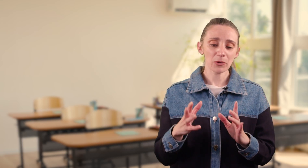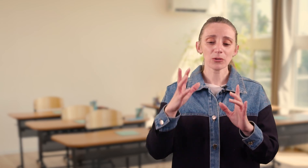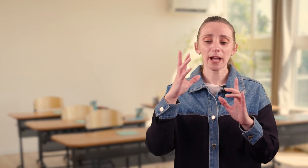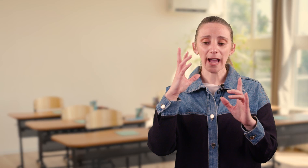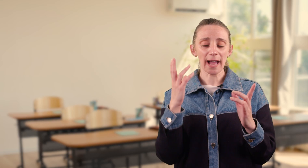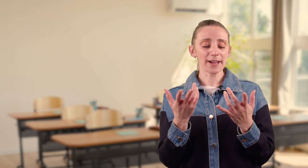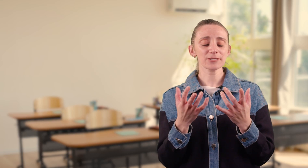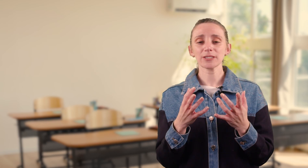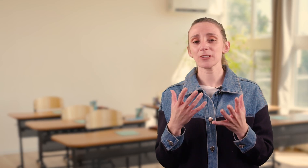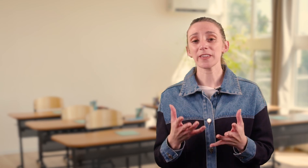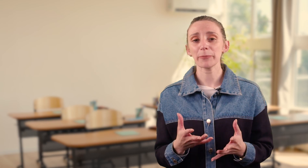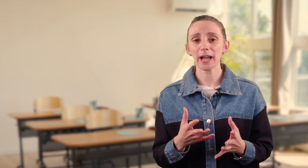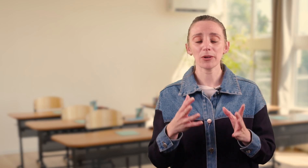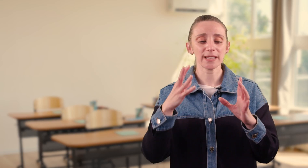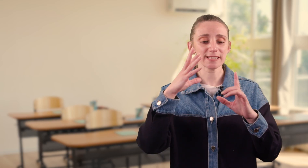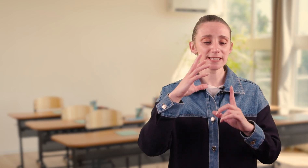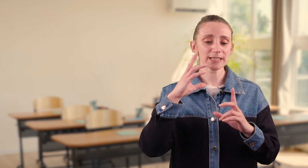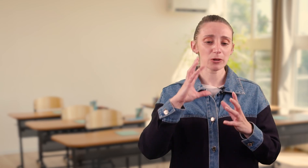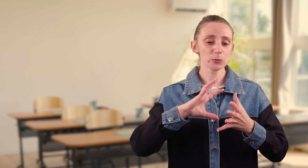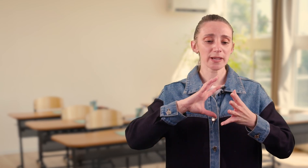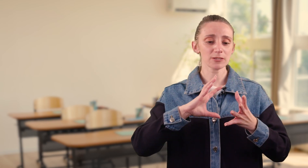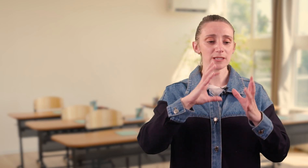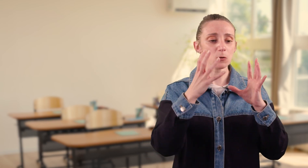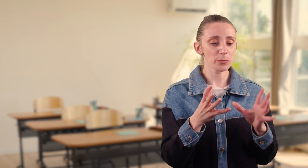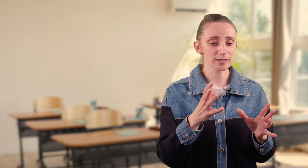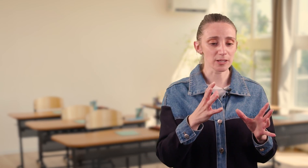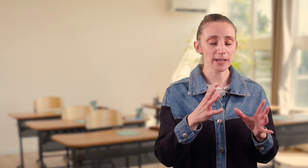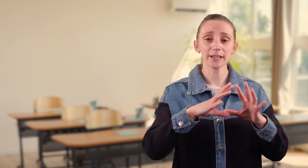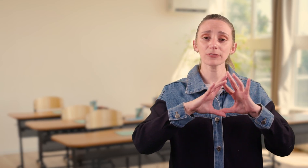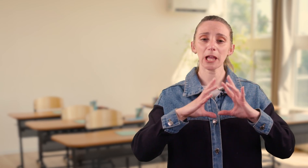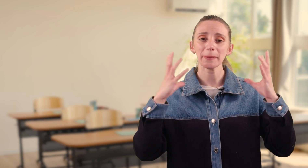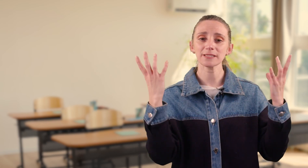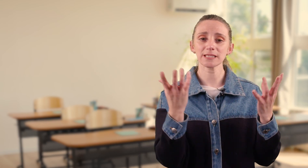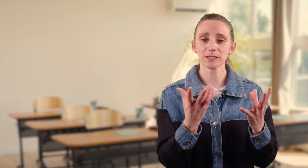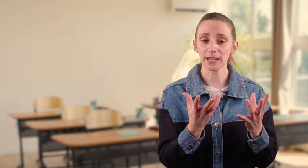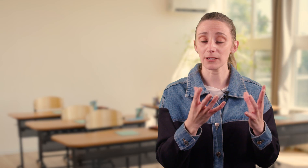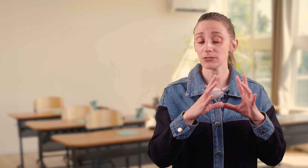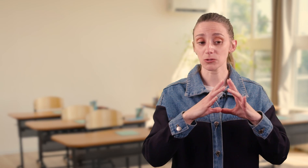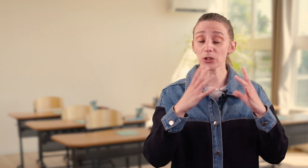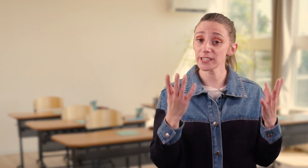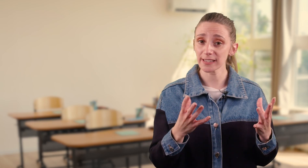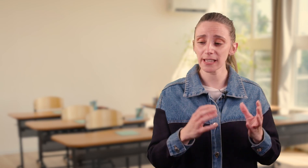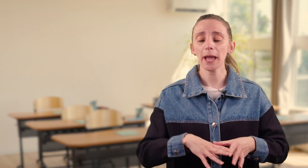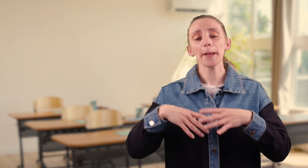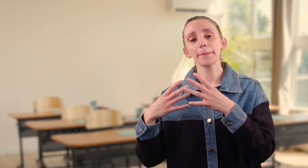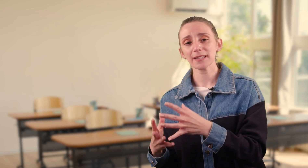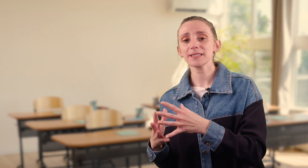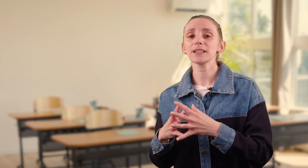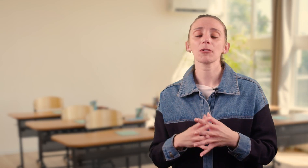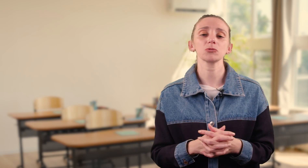Vraiment, avant d'en être capable, essayez d'abord de présenter une personne et quand vous l'avez présentée dans son entièreté, passez